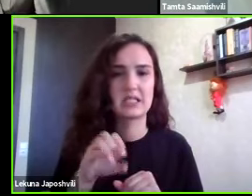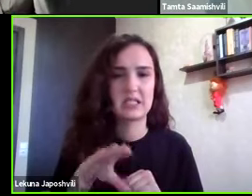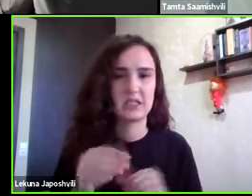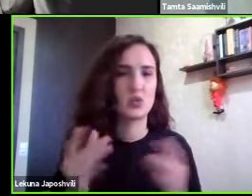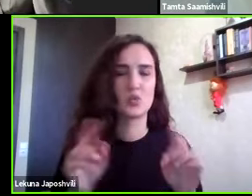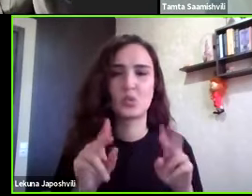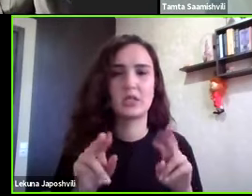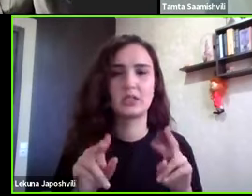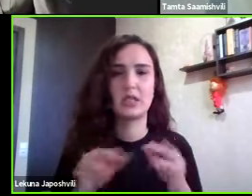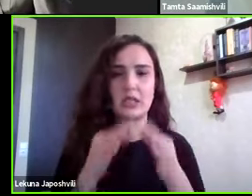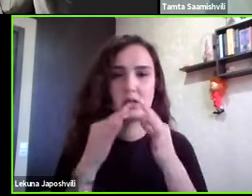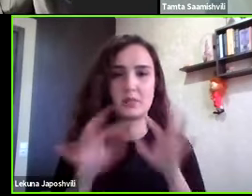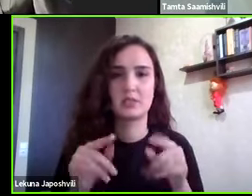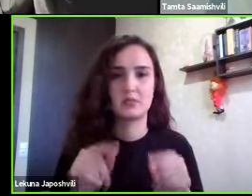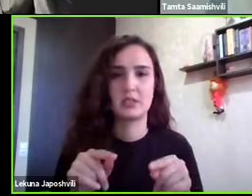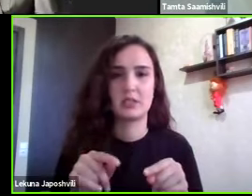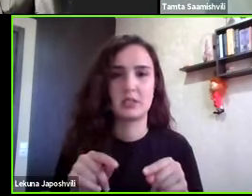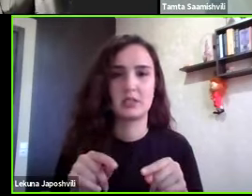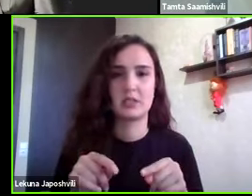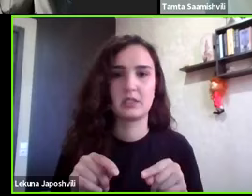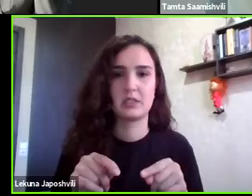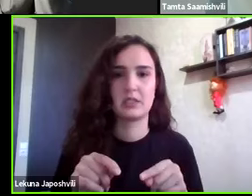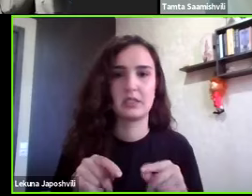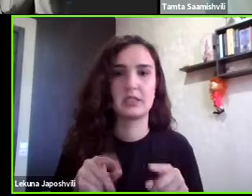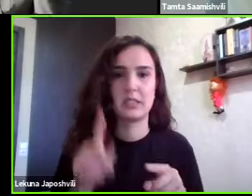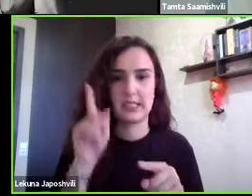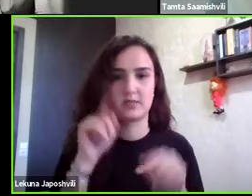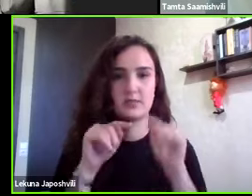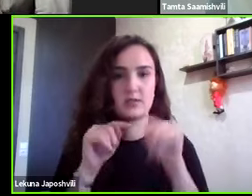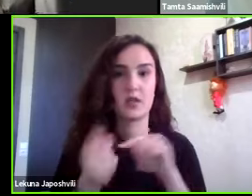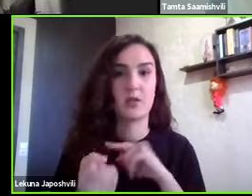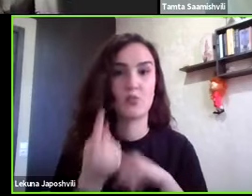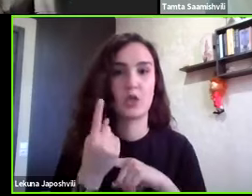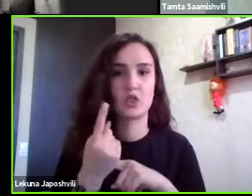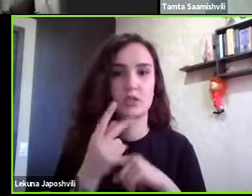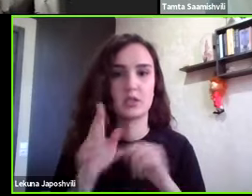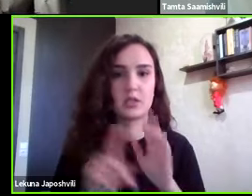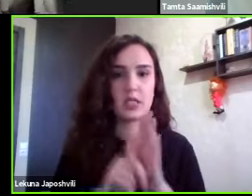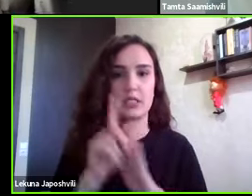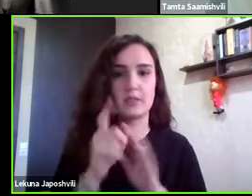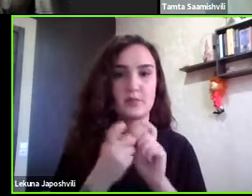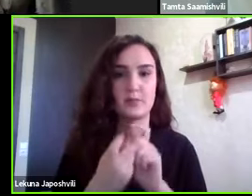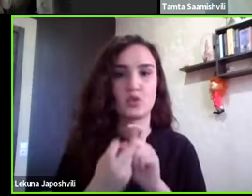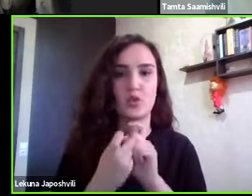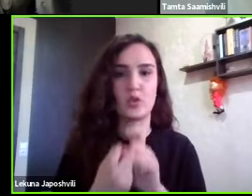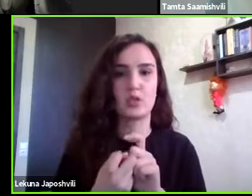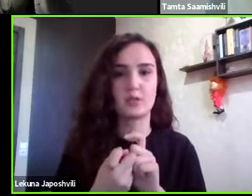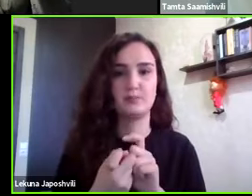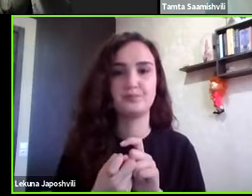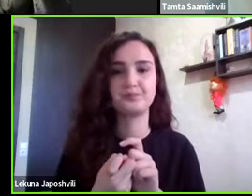ერთია, რომელიც ანუ შემოიჭრეს, ცნობს, აღმოაჩენს და დაიწყებს ბრძოლას.